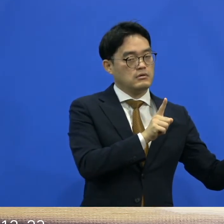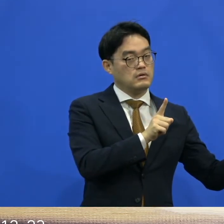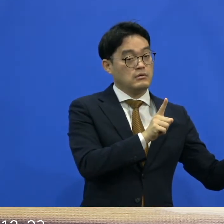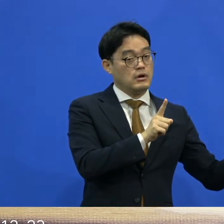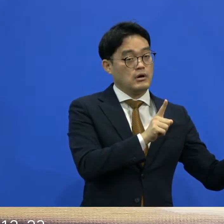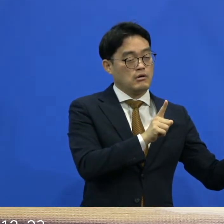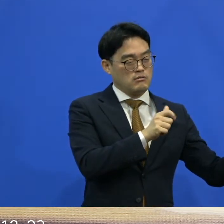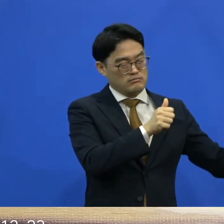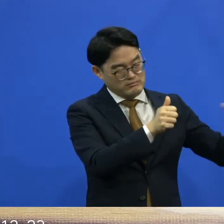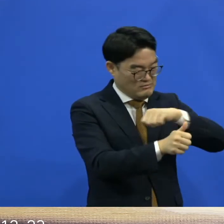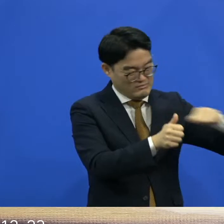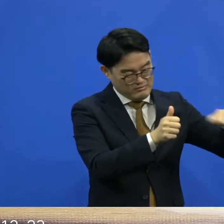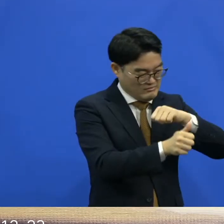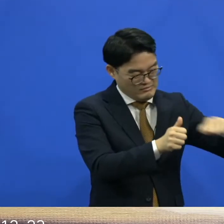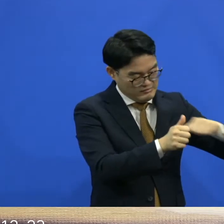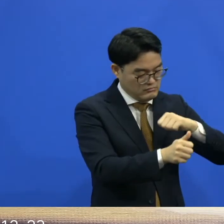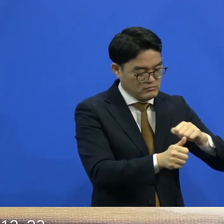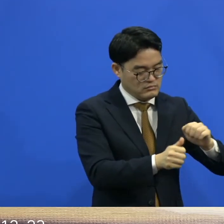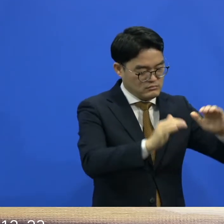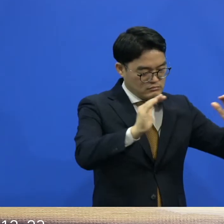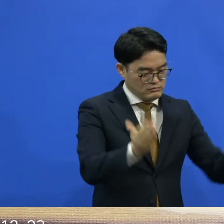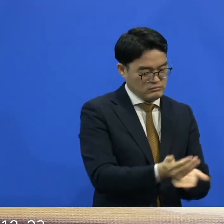집단 폭행을 당합니다.